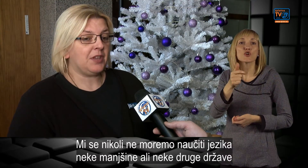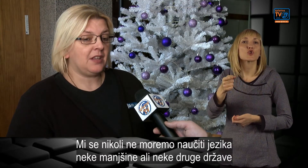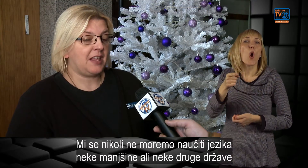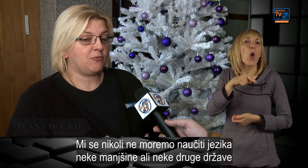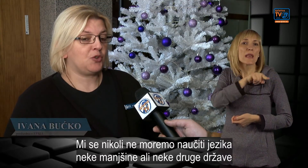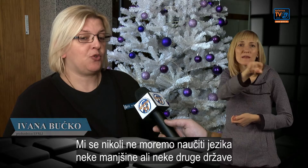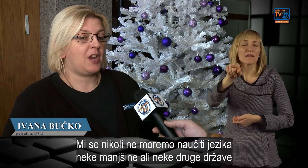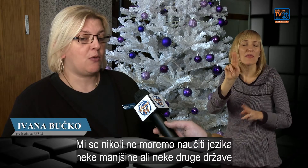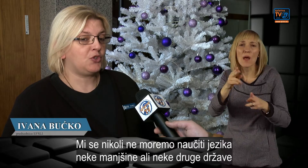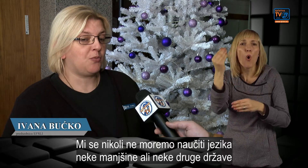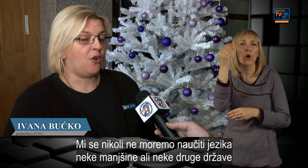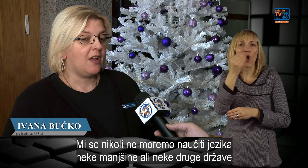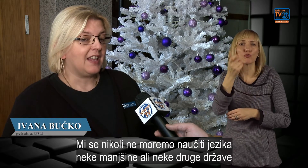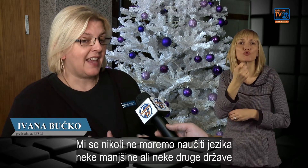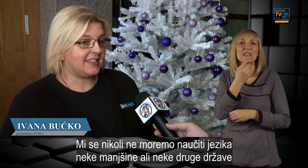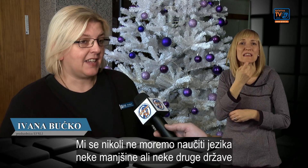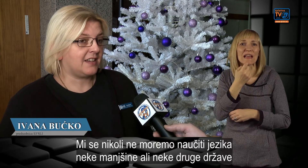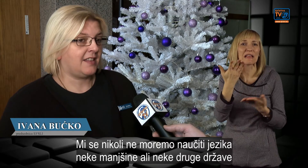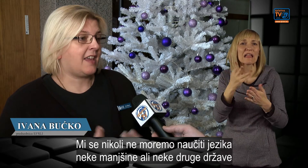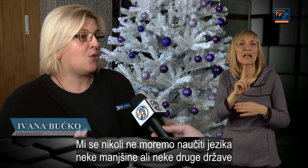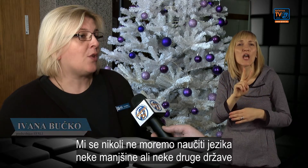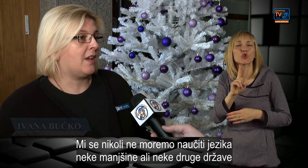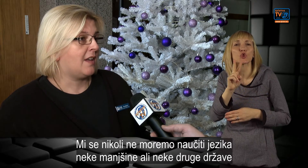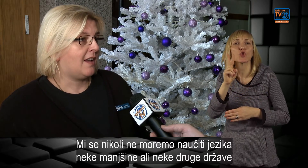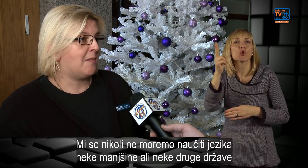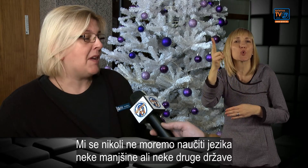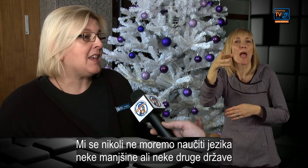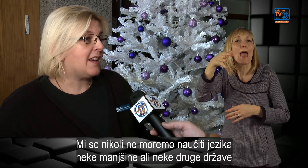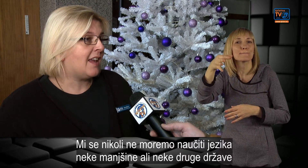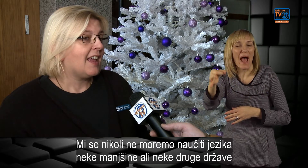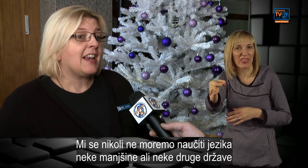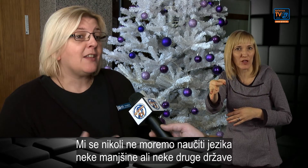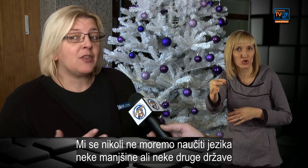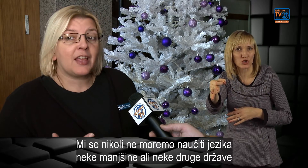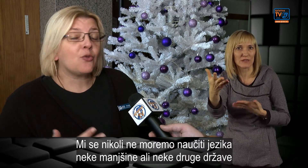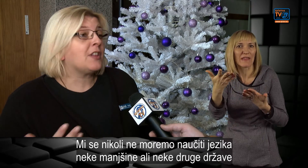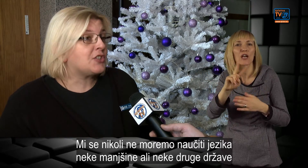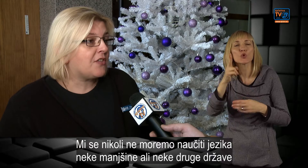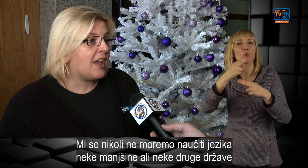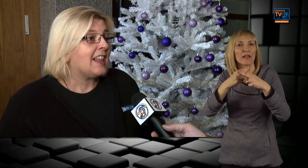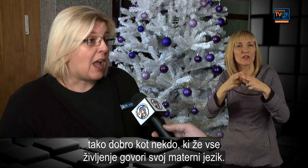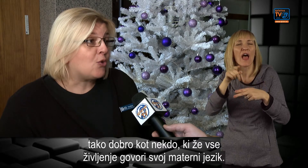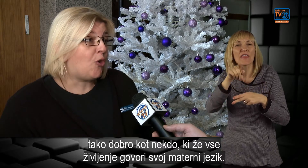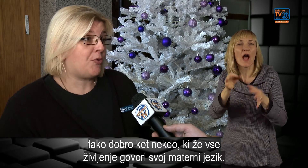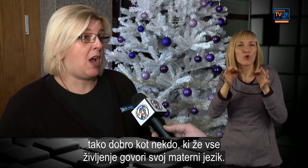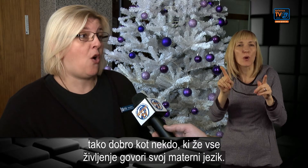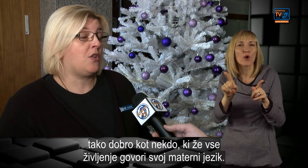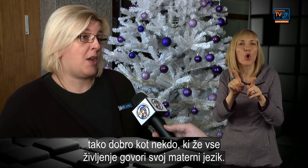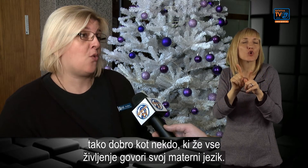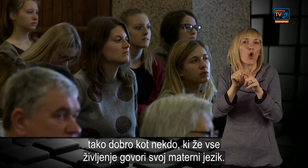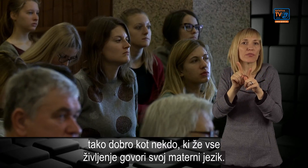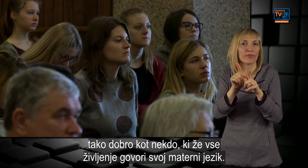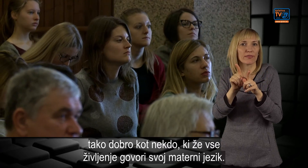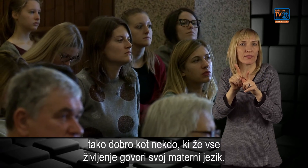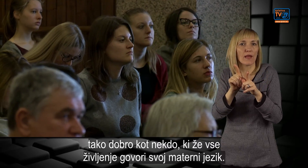Nikada mi ne možemo da naučimo jezik neke druge manjine ili neke druge države tako dobro kao